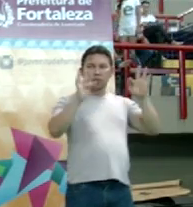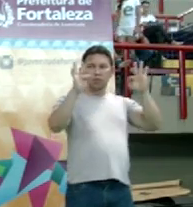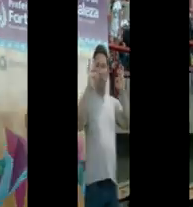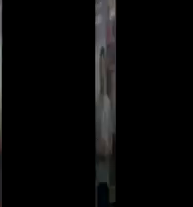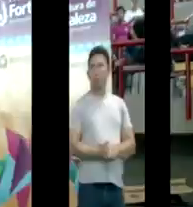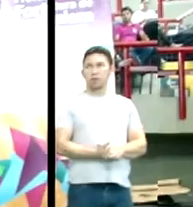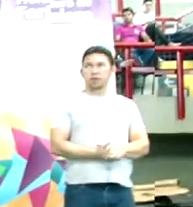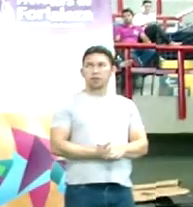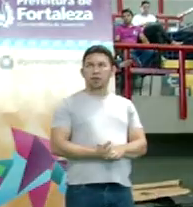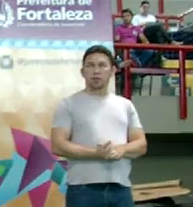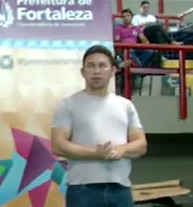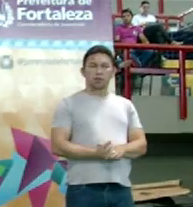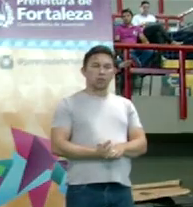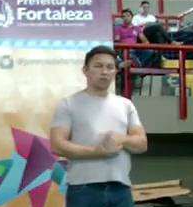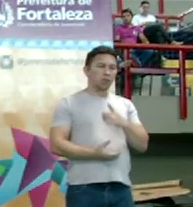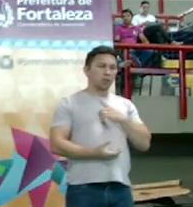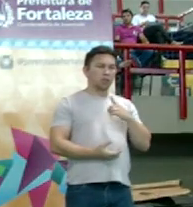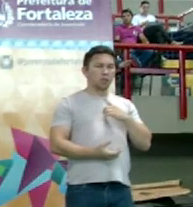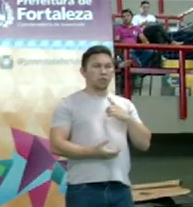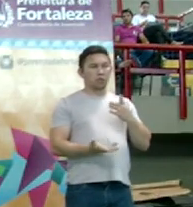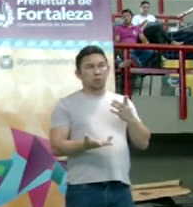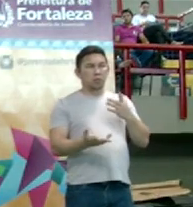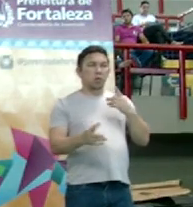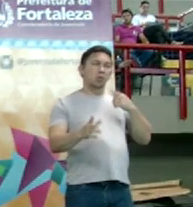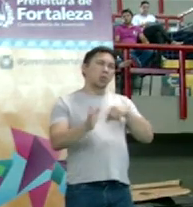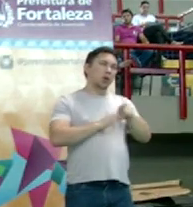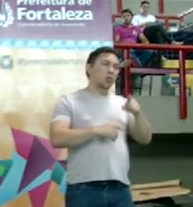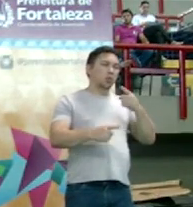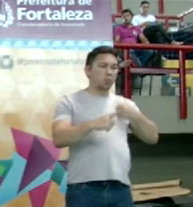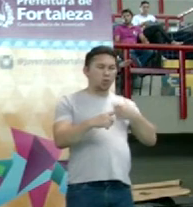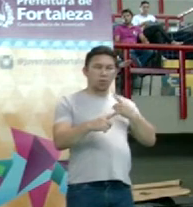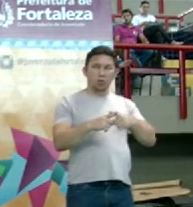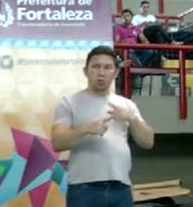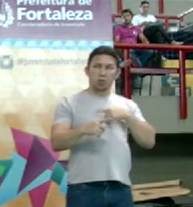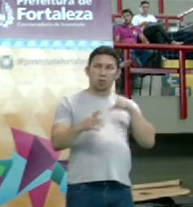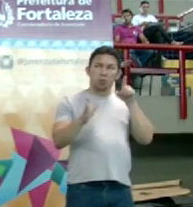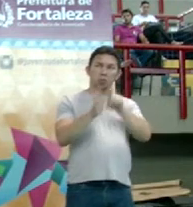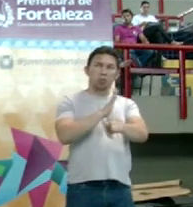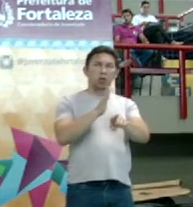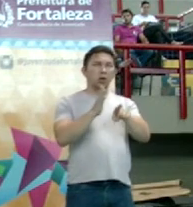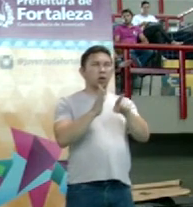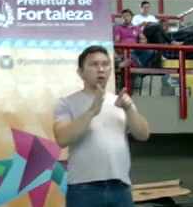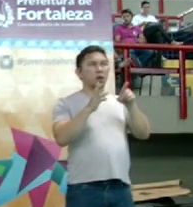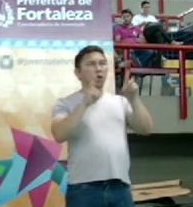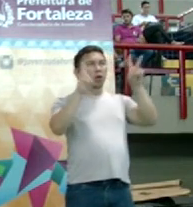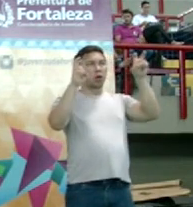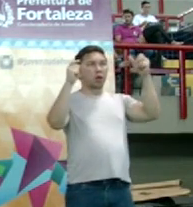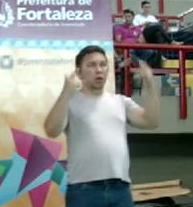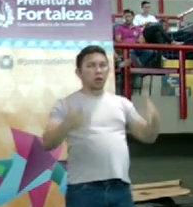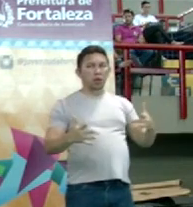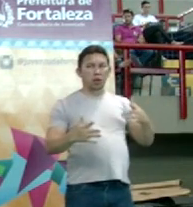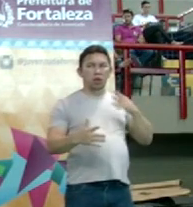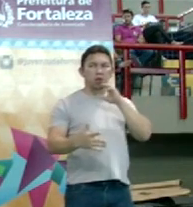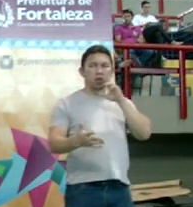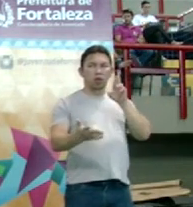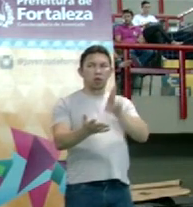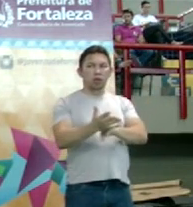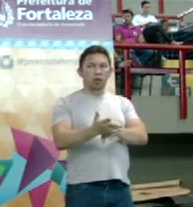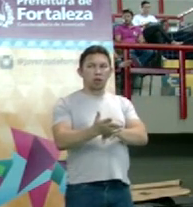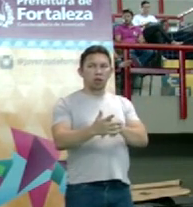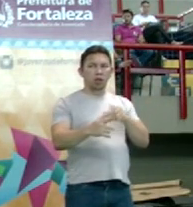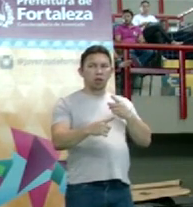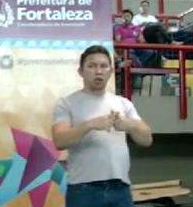aqui, pessoal. Por que não pode se fazer uma pergunta na introdução? Eu já respondi, porque